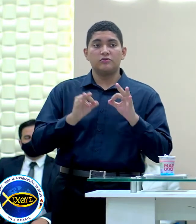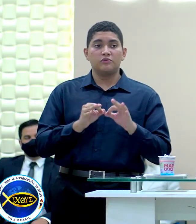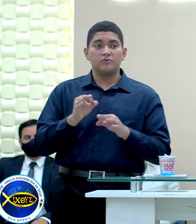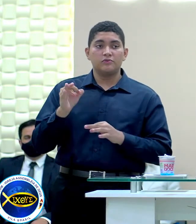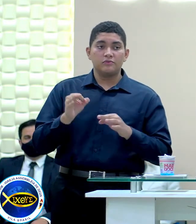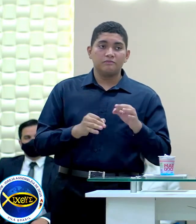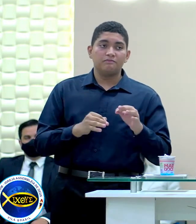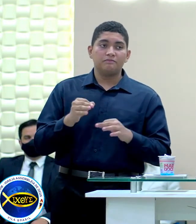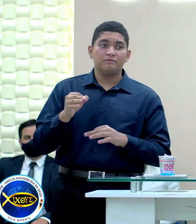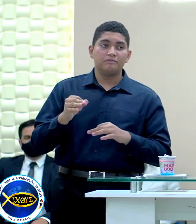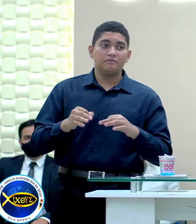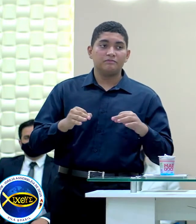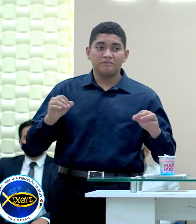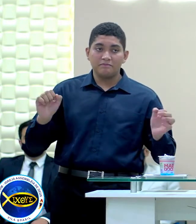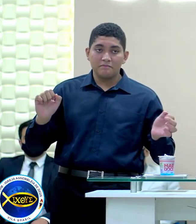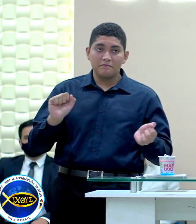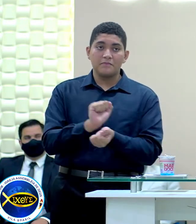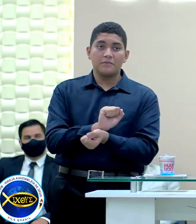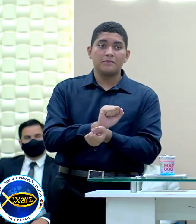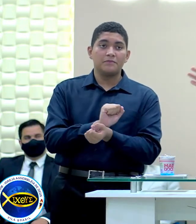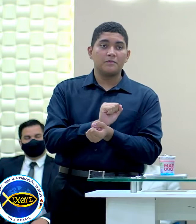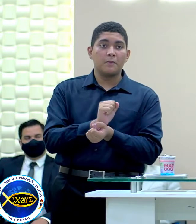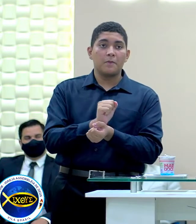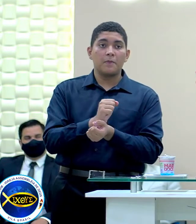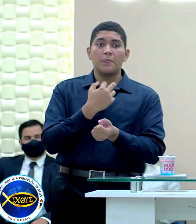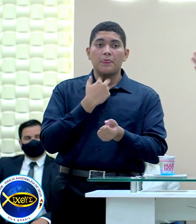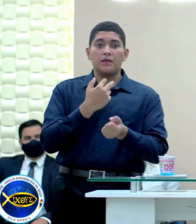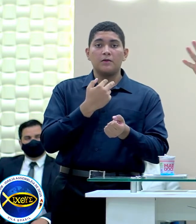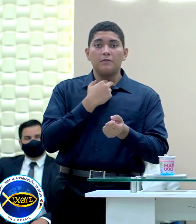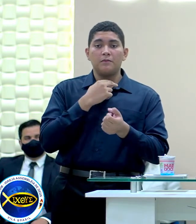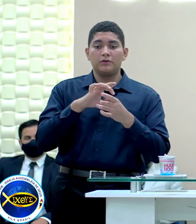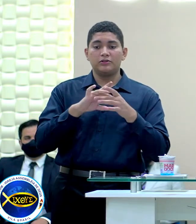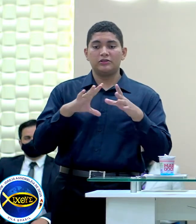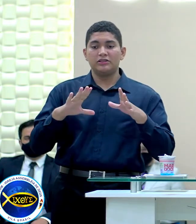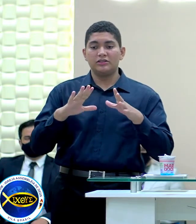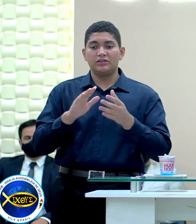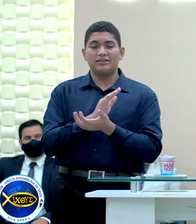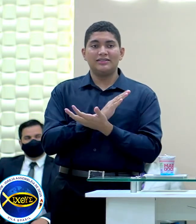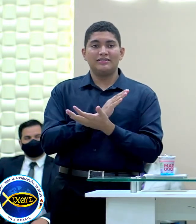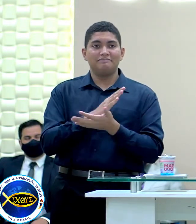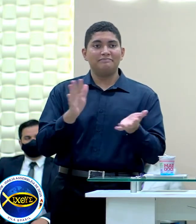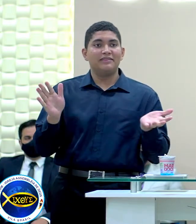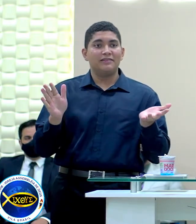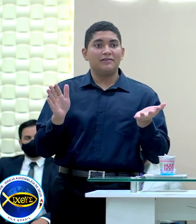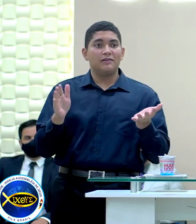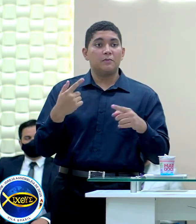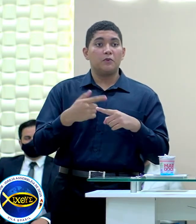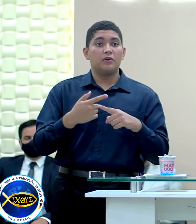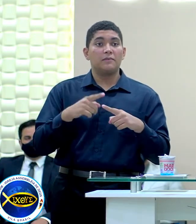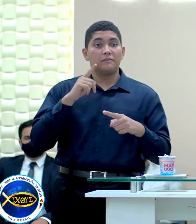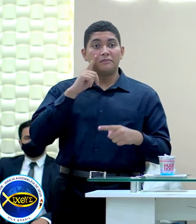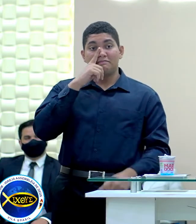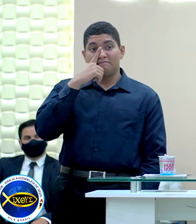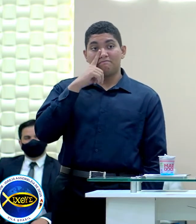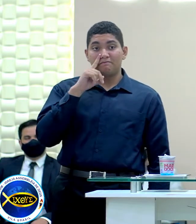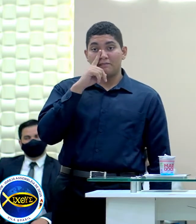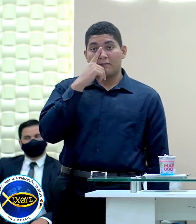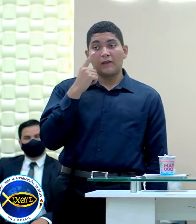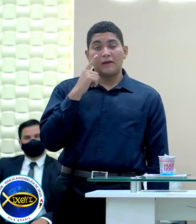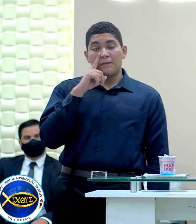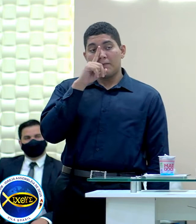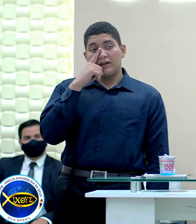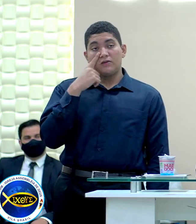preparados, amarrados. Não deixe solto, não, que é perigoso. É